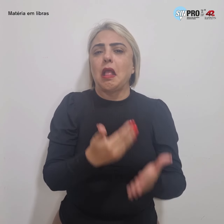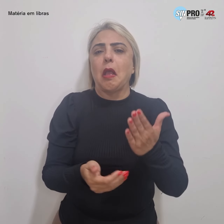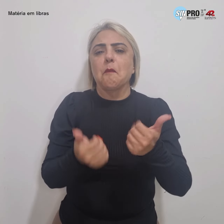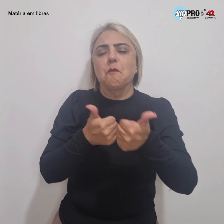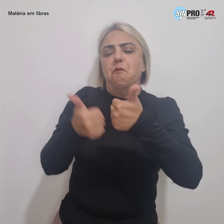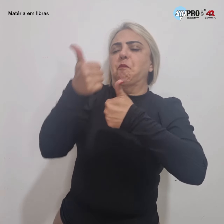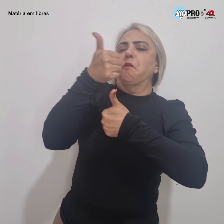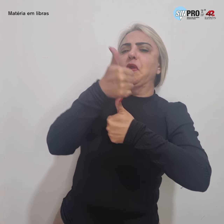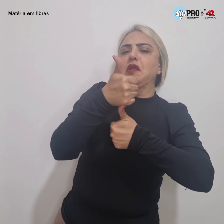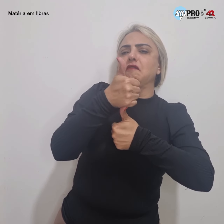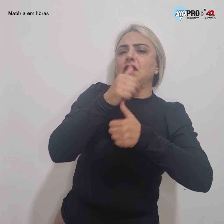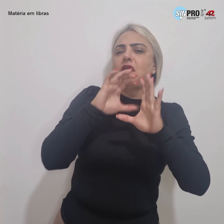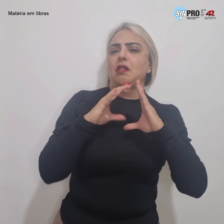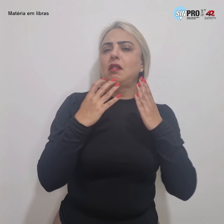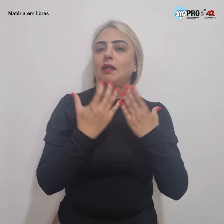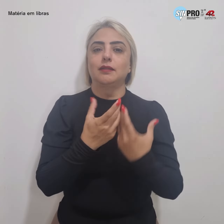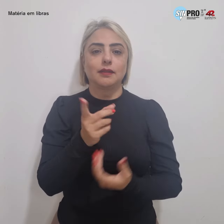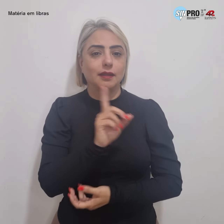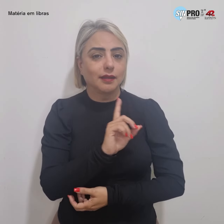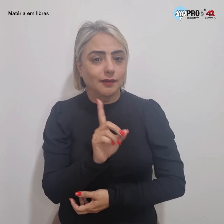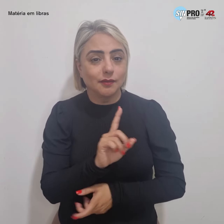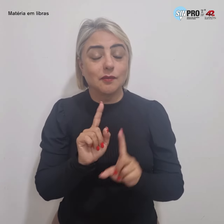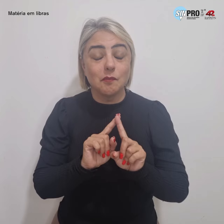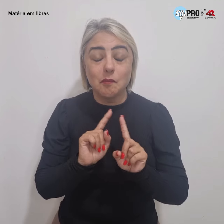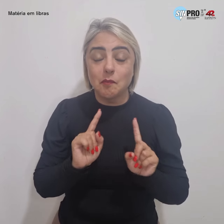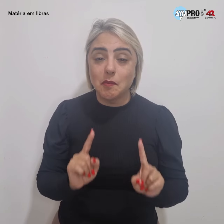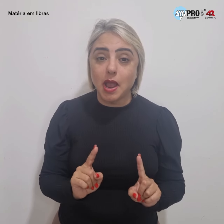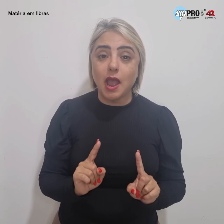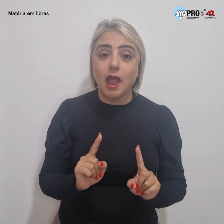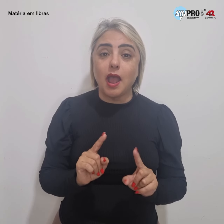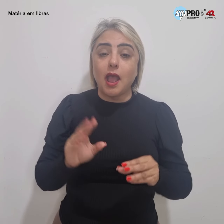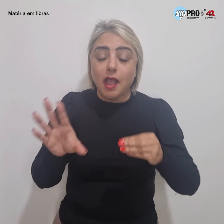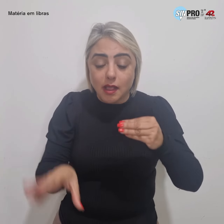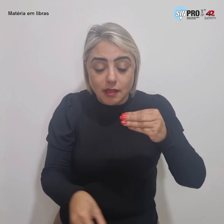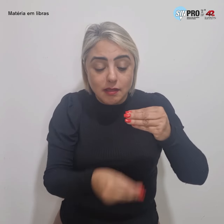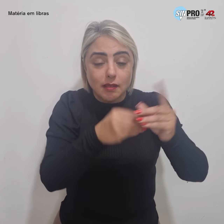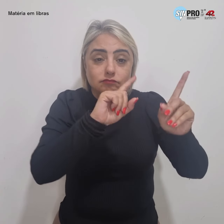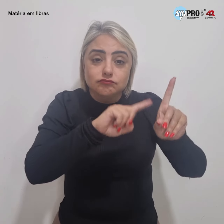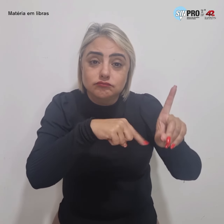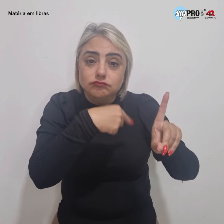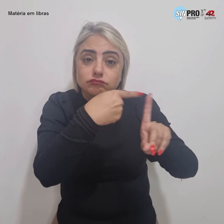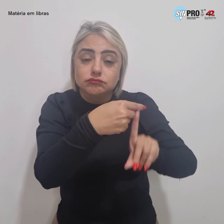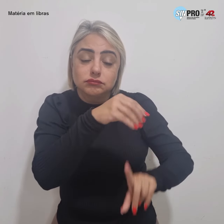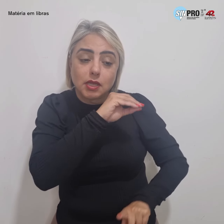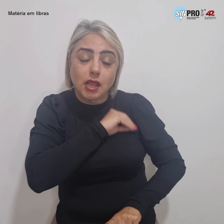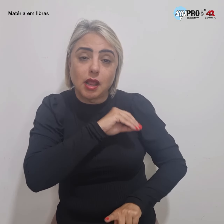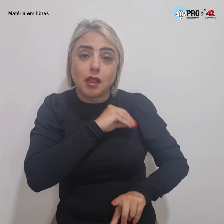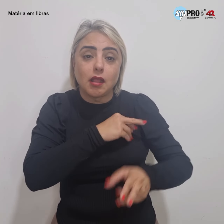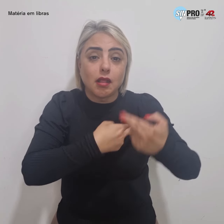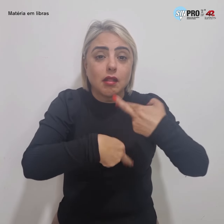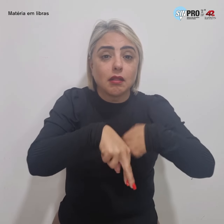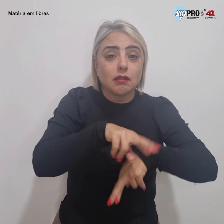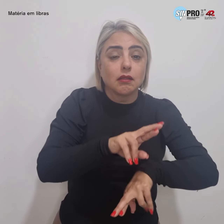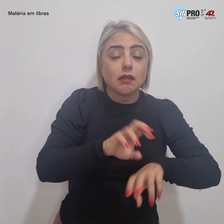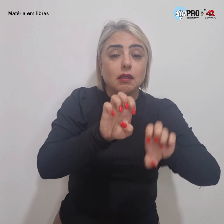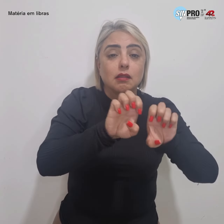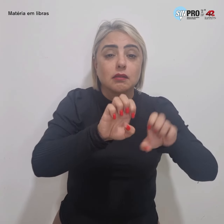privilégios corporativistas, mas reposição salarial e reestruturação de carreira para